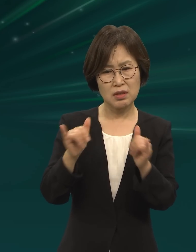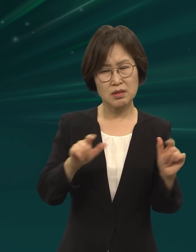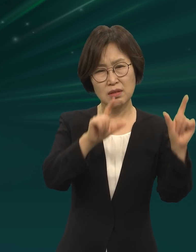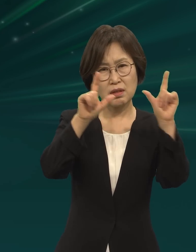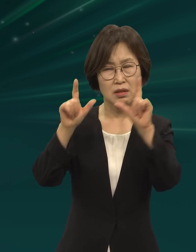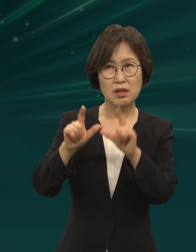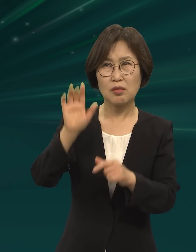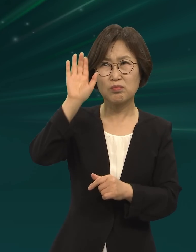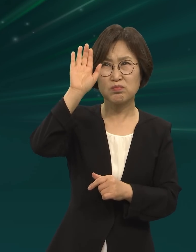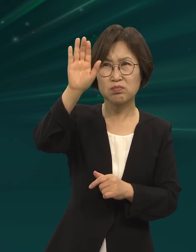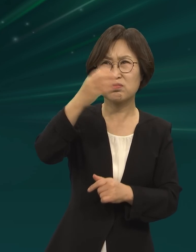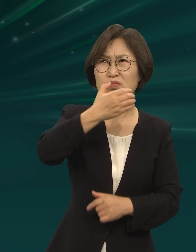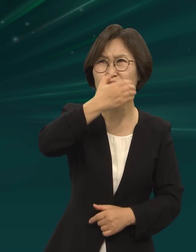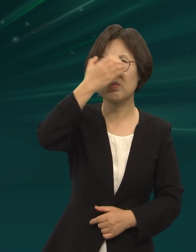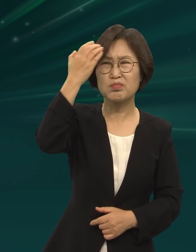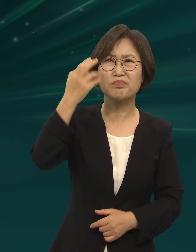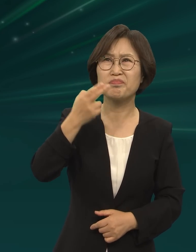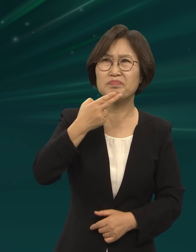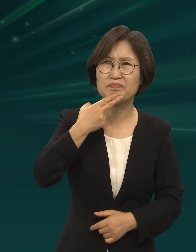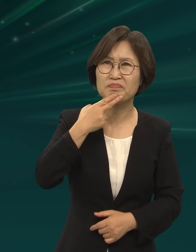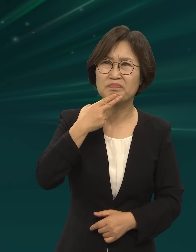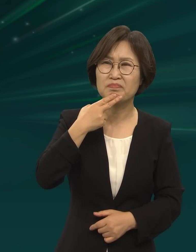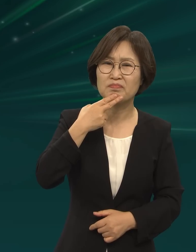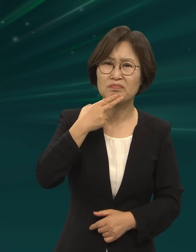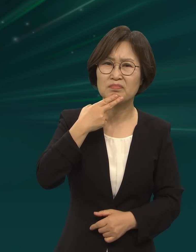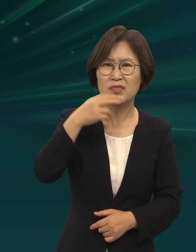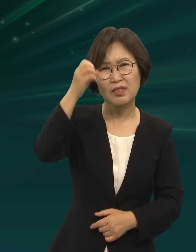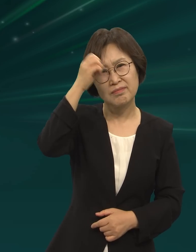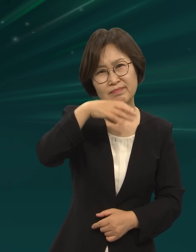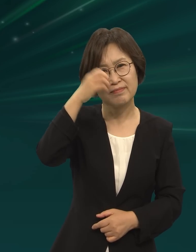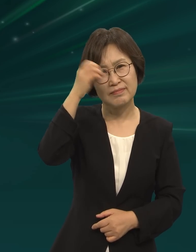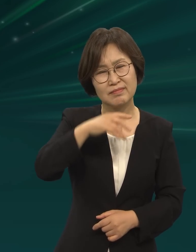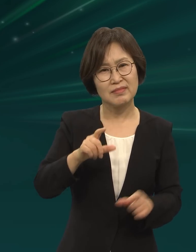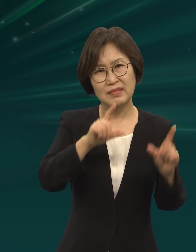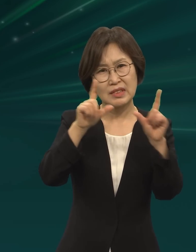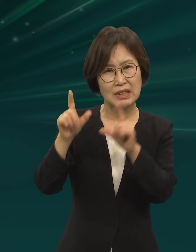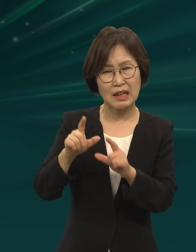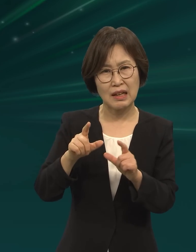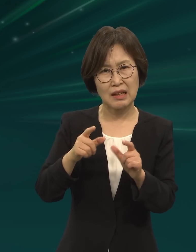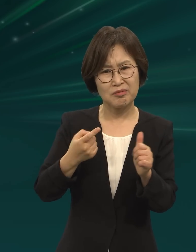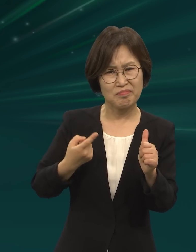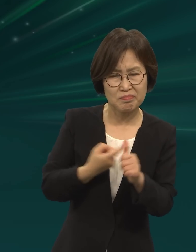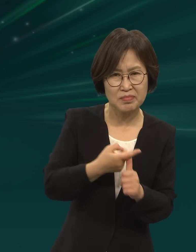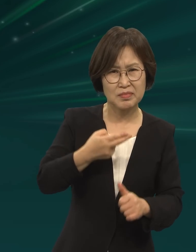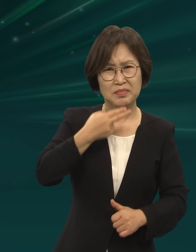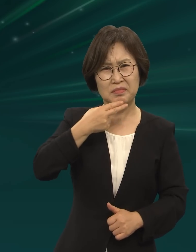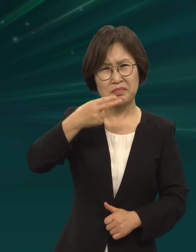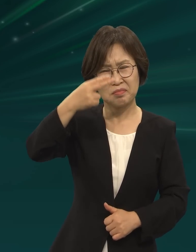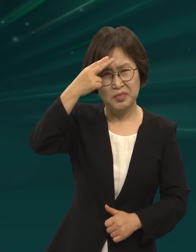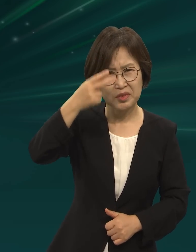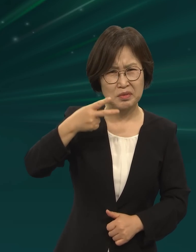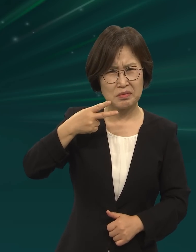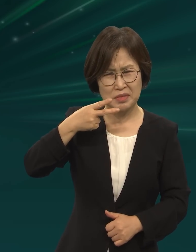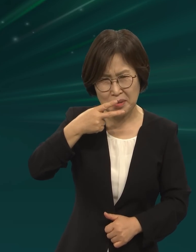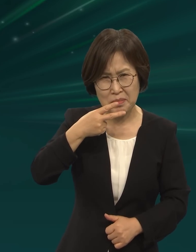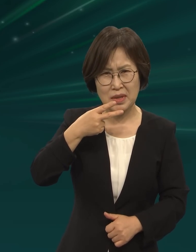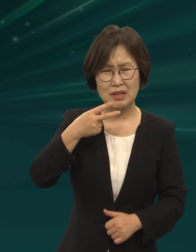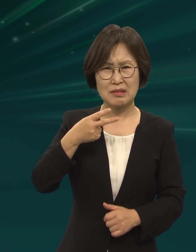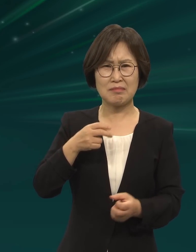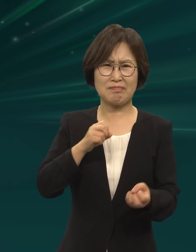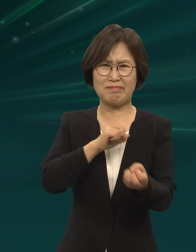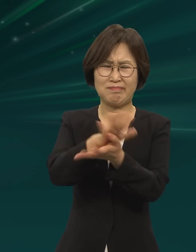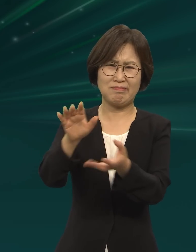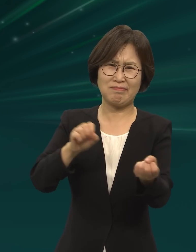삶의 목적도 없었습니다. 사람들을 때리고 욕을 하고 술 마시고 담배를 피우고 정말 소망